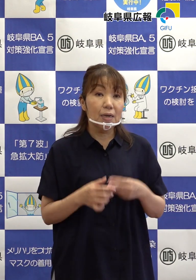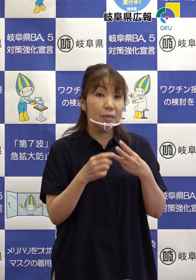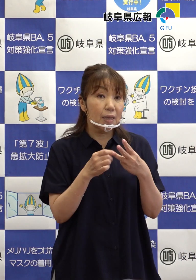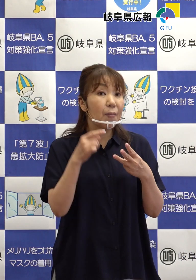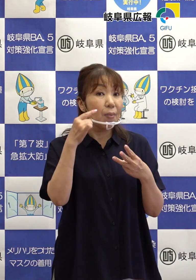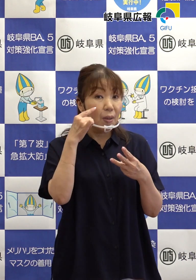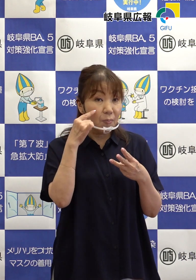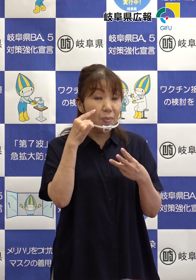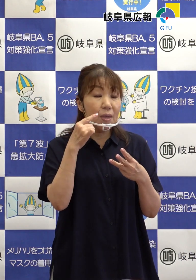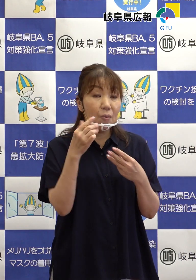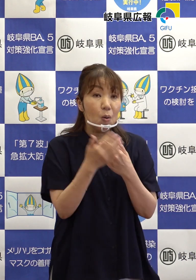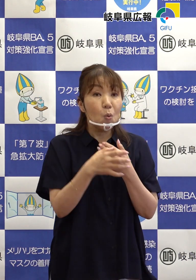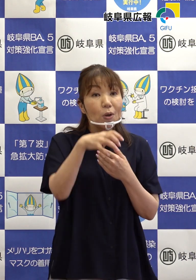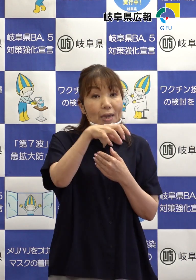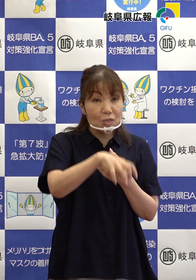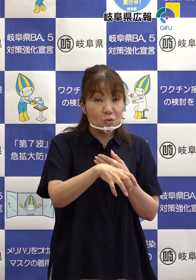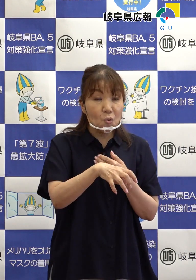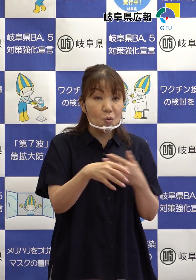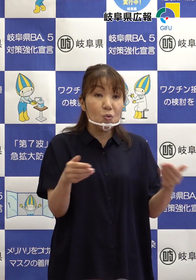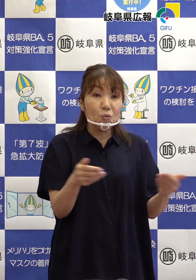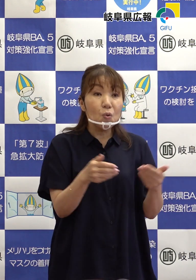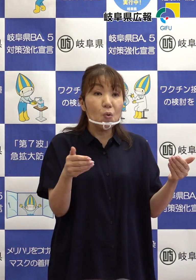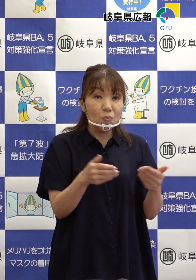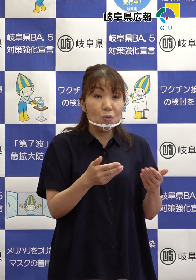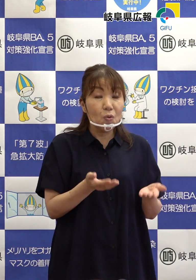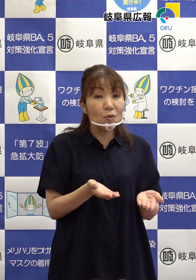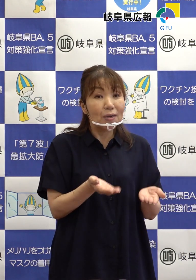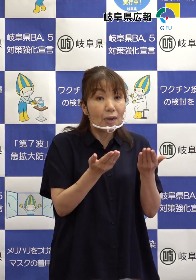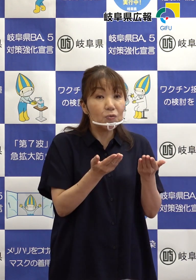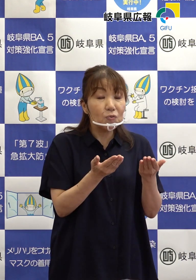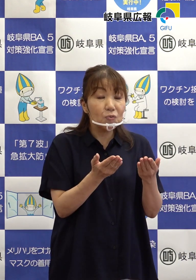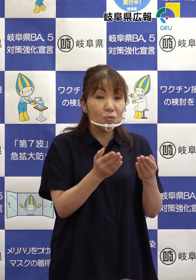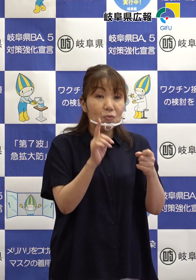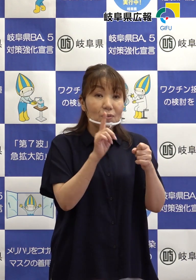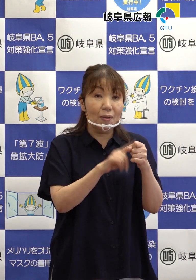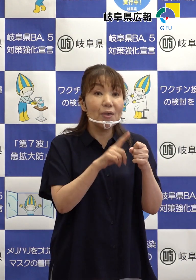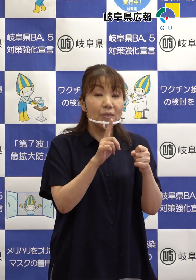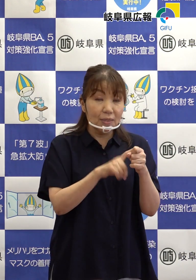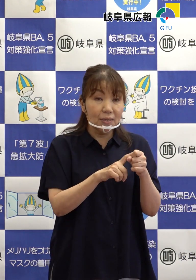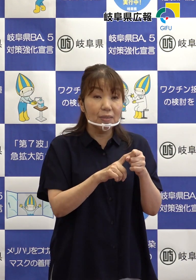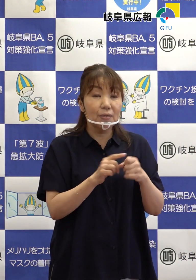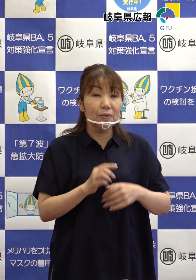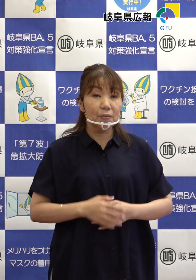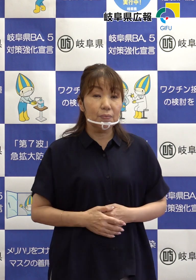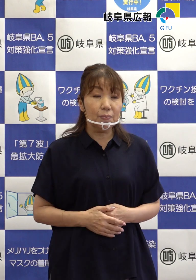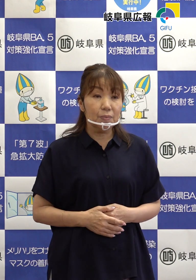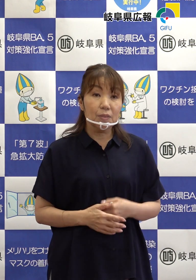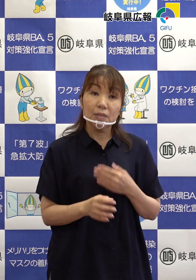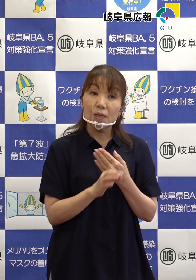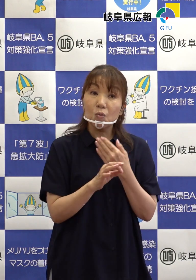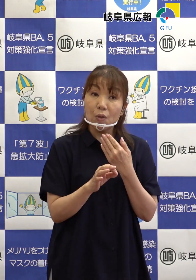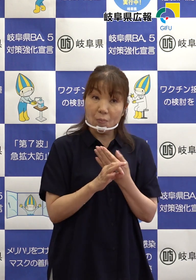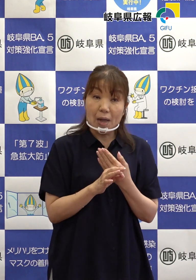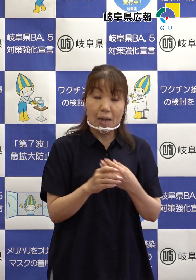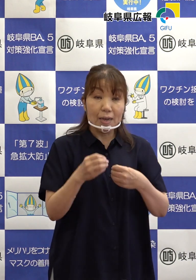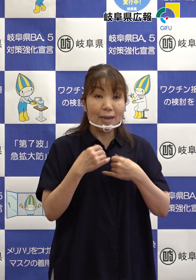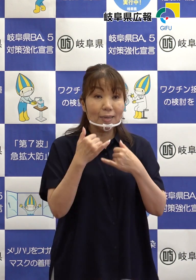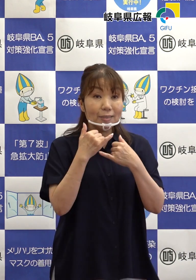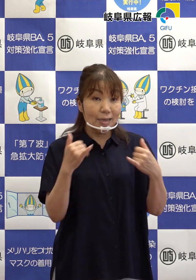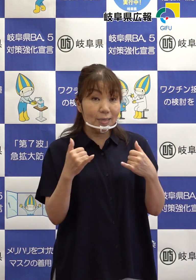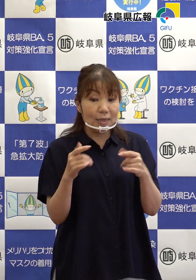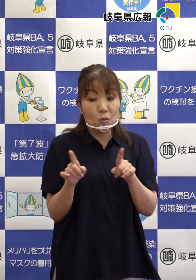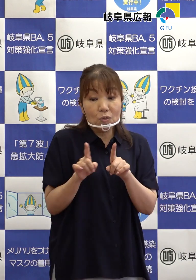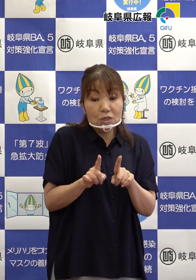はの保健師業務などできるだけまあ簡素化すると軽くするということでありまして例えば陽性者の銅鏡